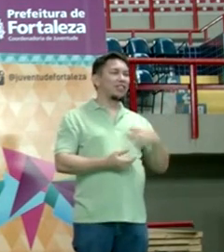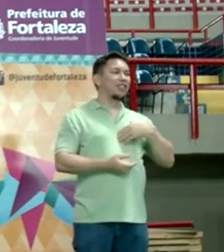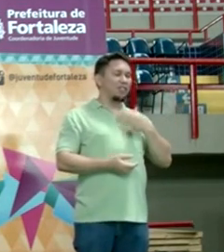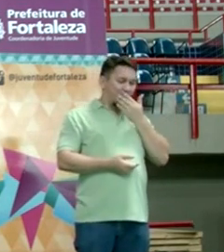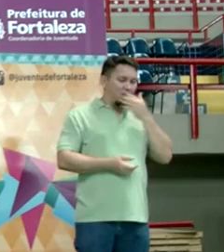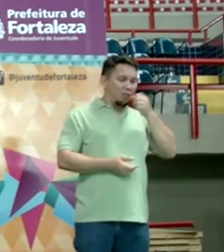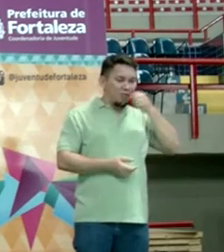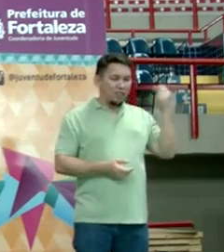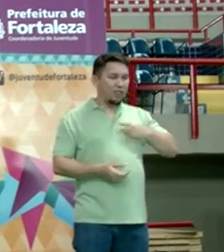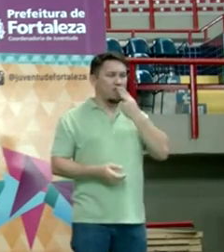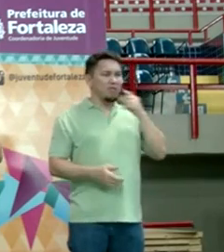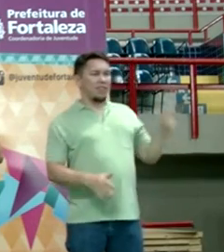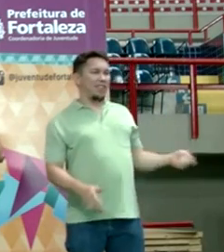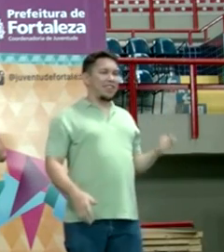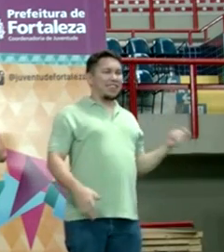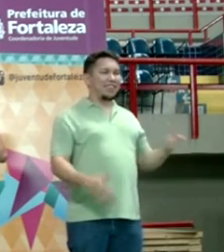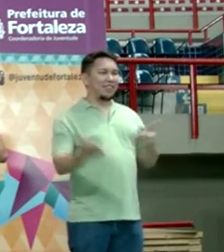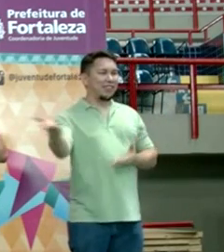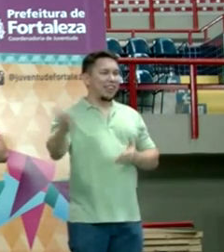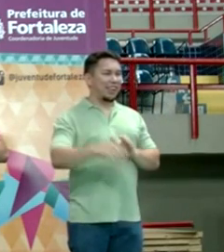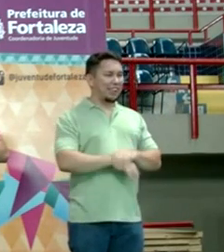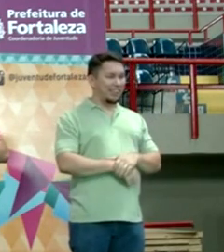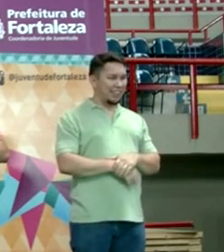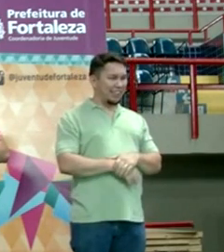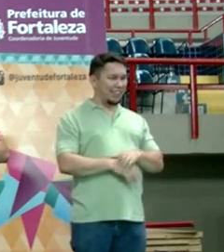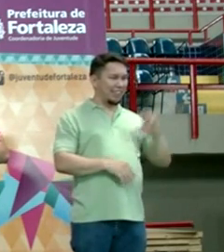Chicanize ia ser o Charlie Chaplin.